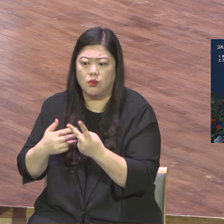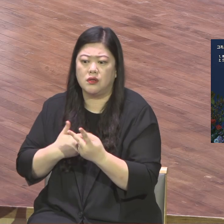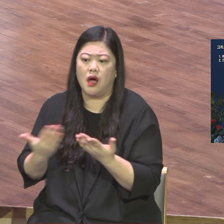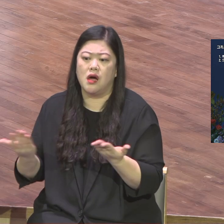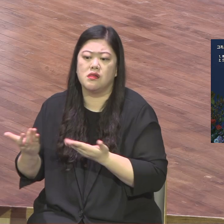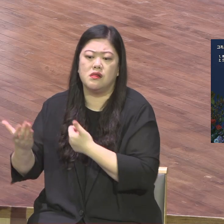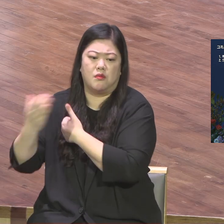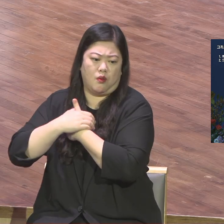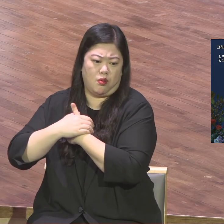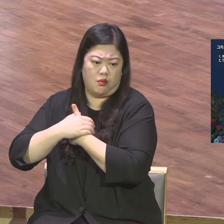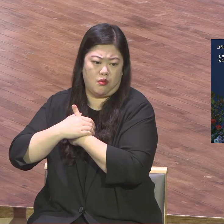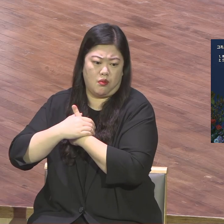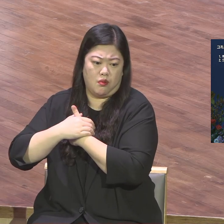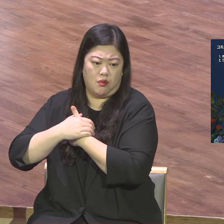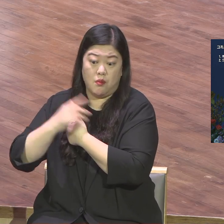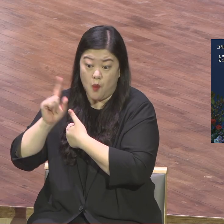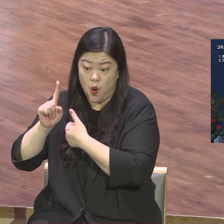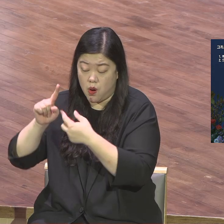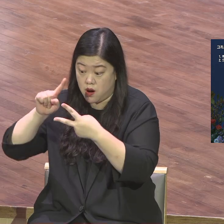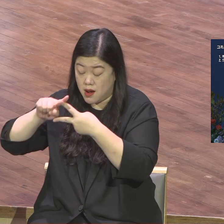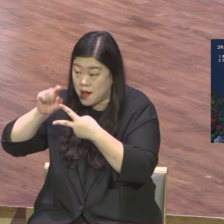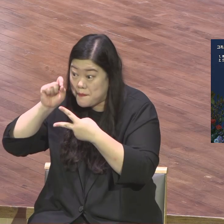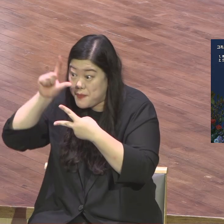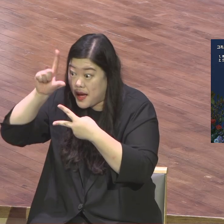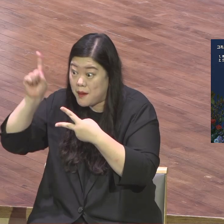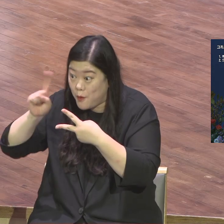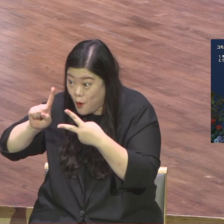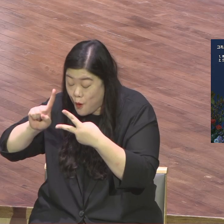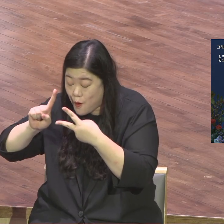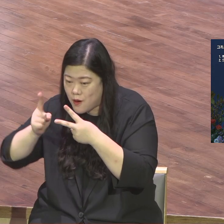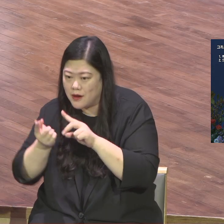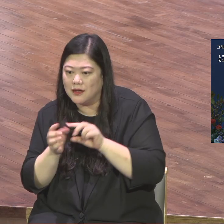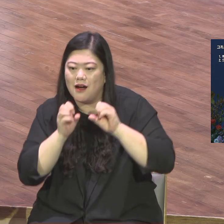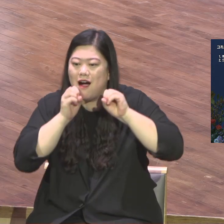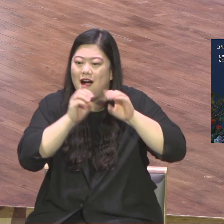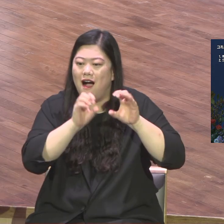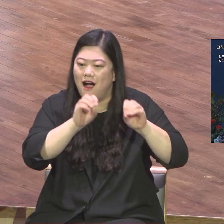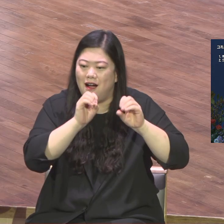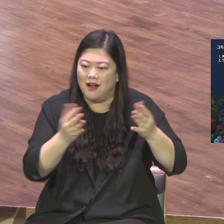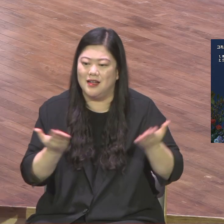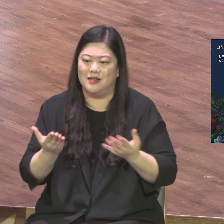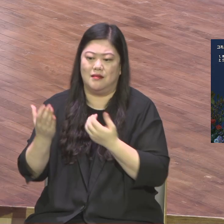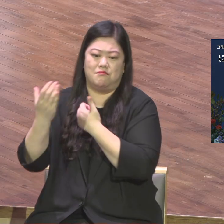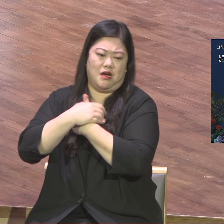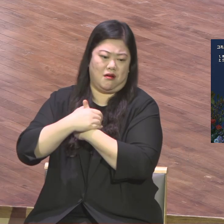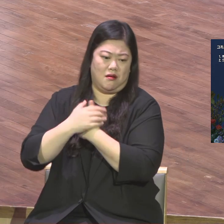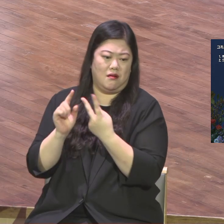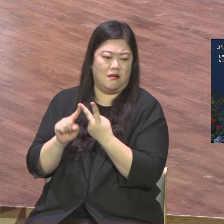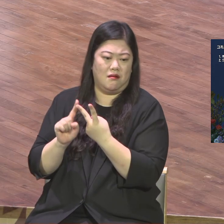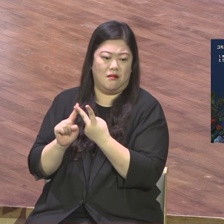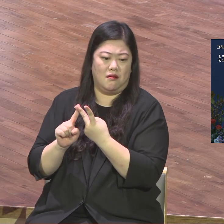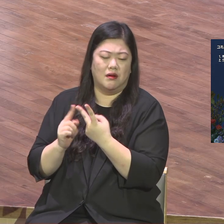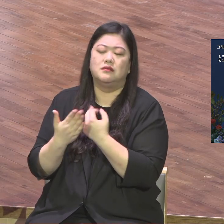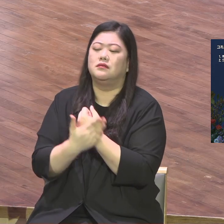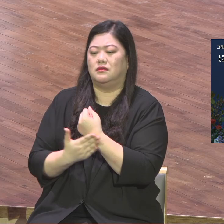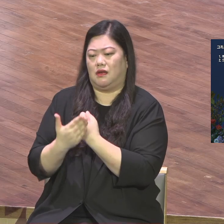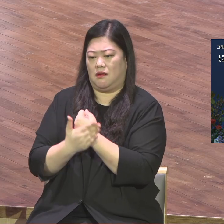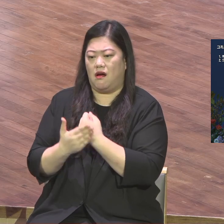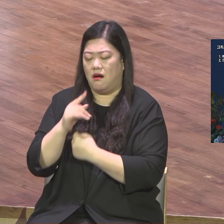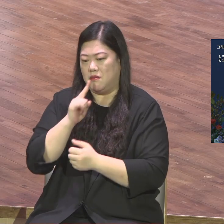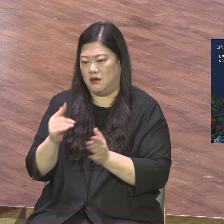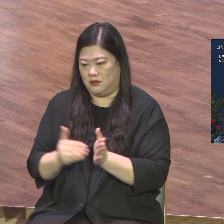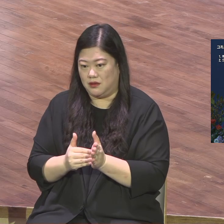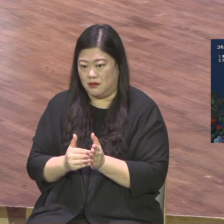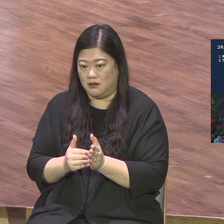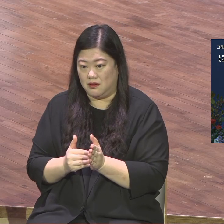비밀을 전하게 하셨다는 사실을 그렇게 밝히면서 자신을 복음의 일꾼으로 삼아 주신 것에